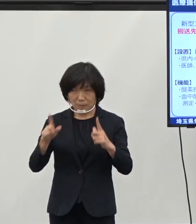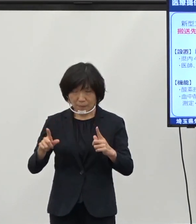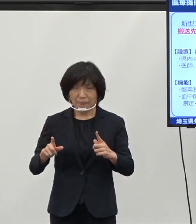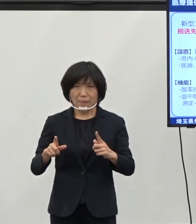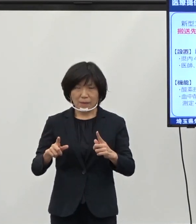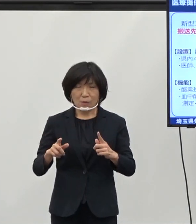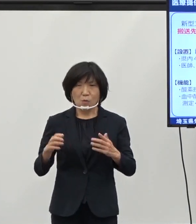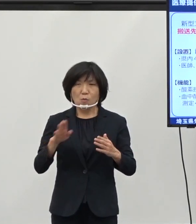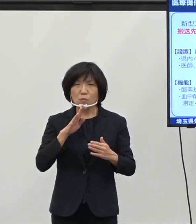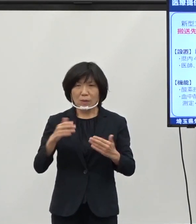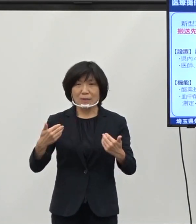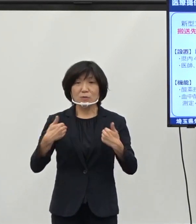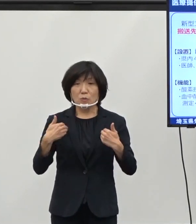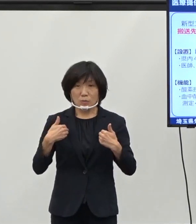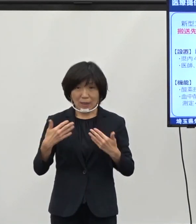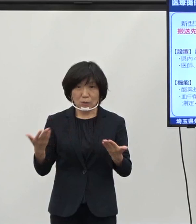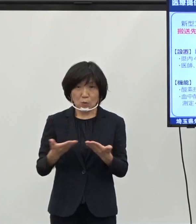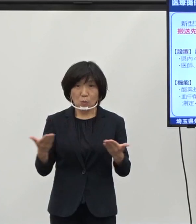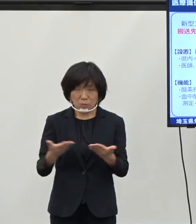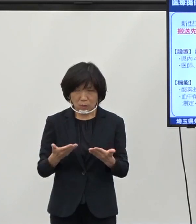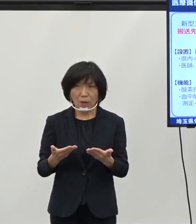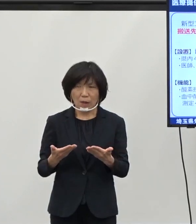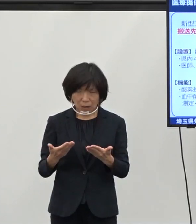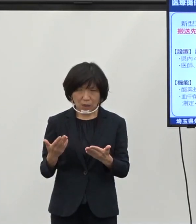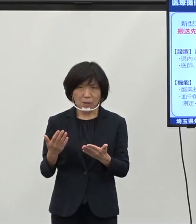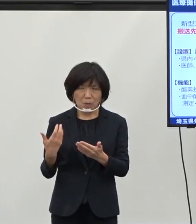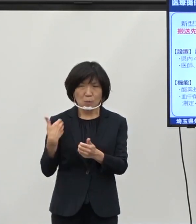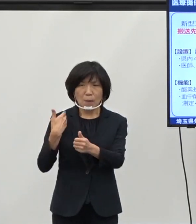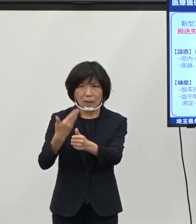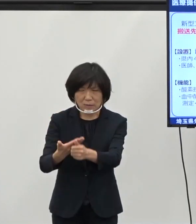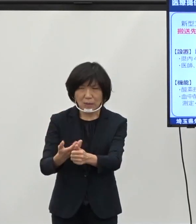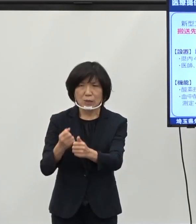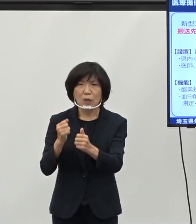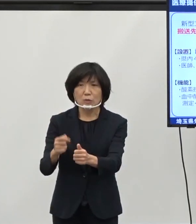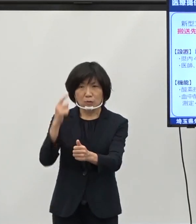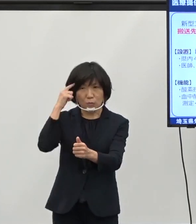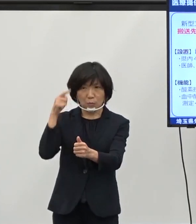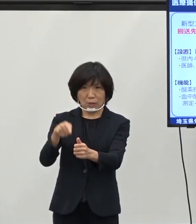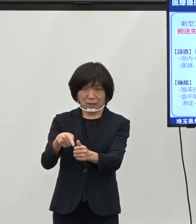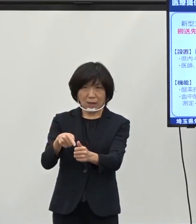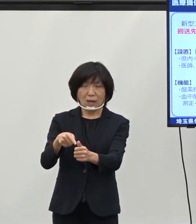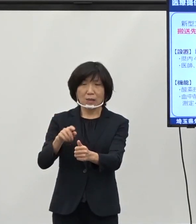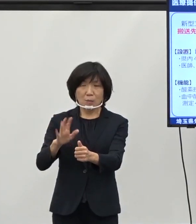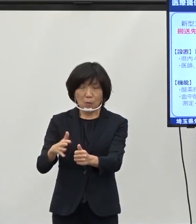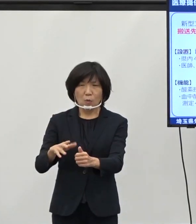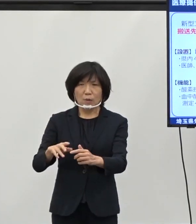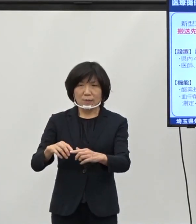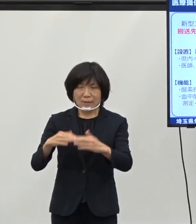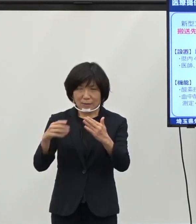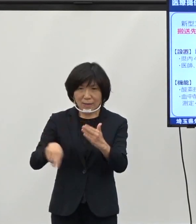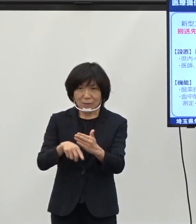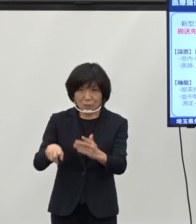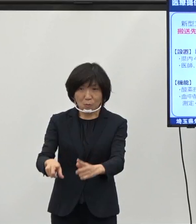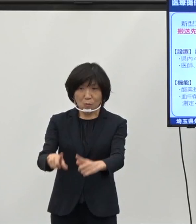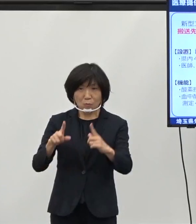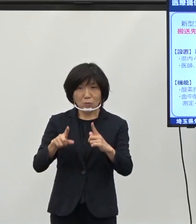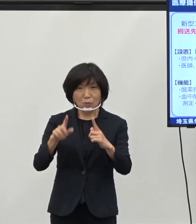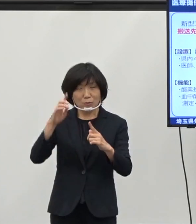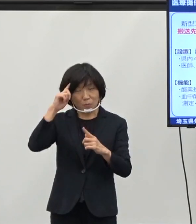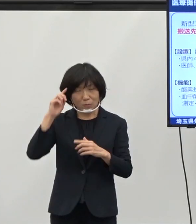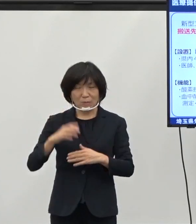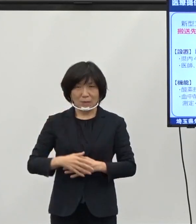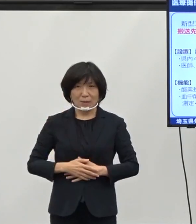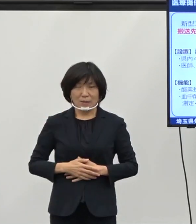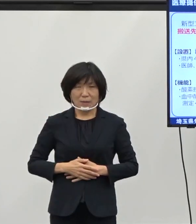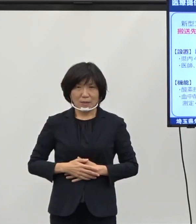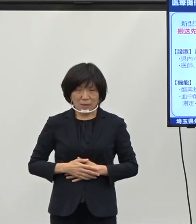業務を当時その我々はなされていると思っていました。でもちろんあるものを報告する際で、彼らないものについ